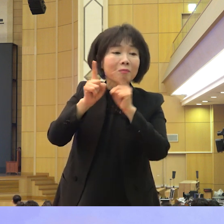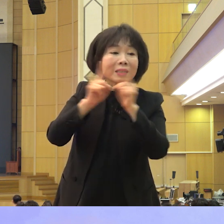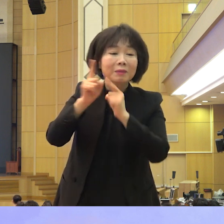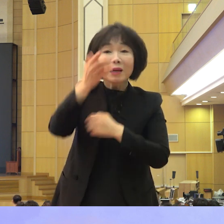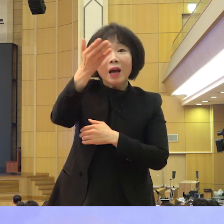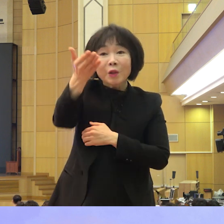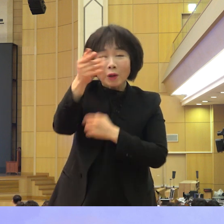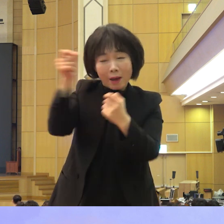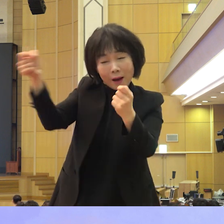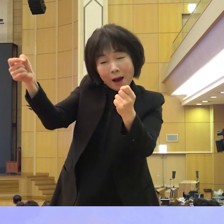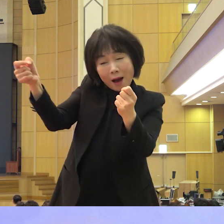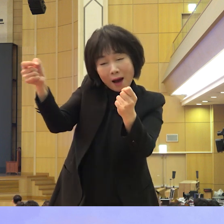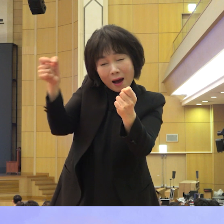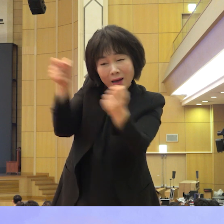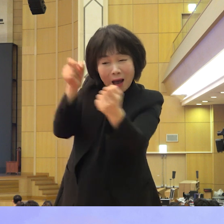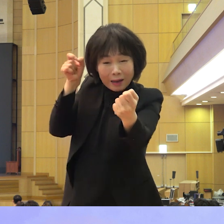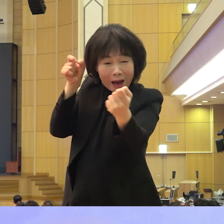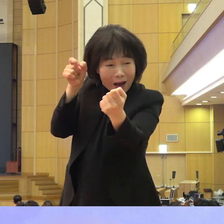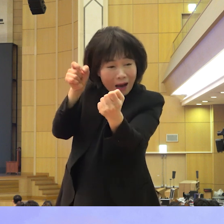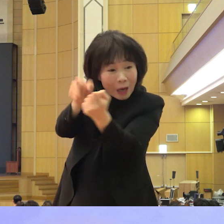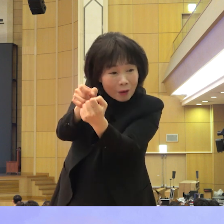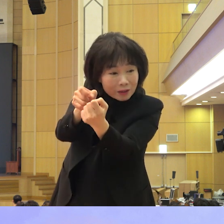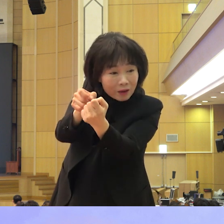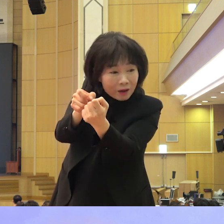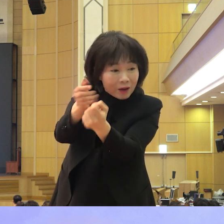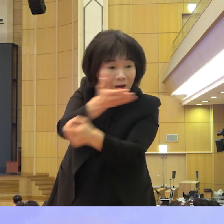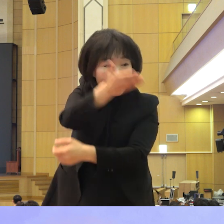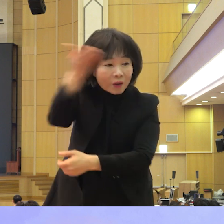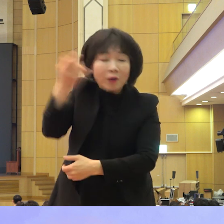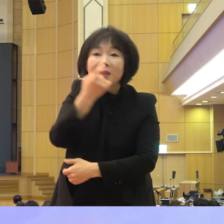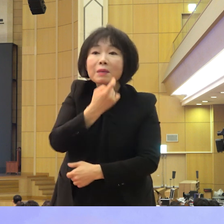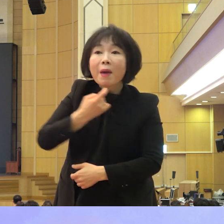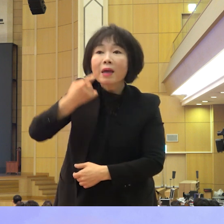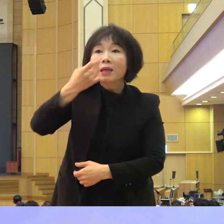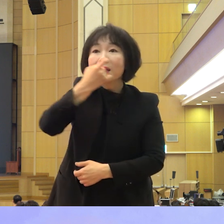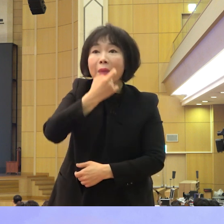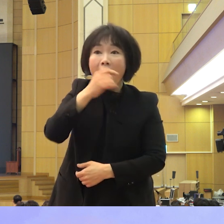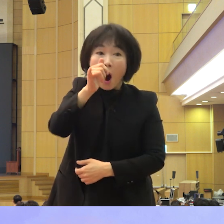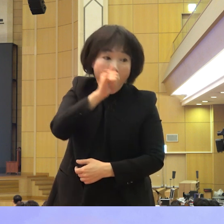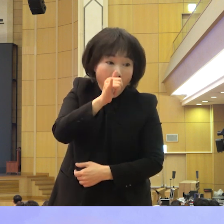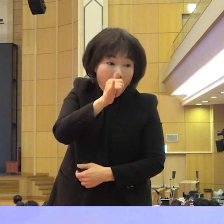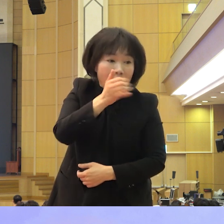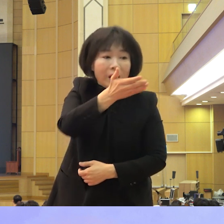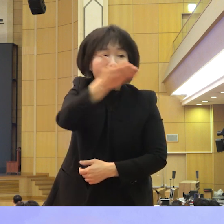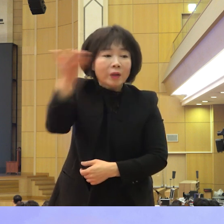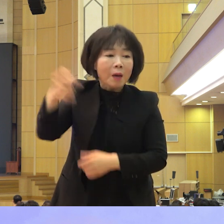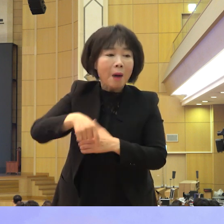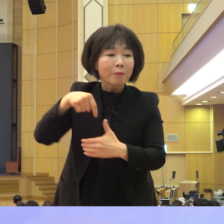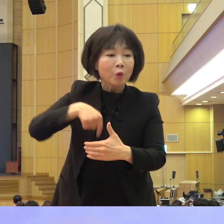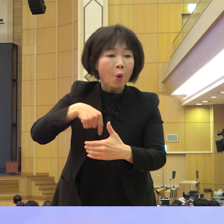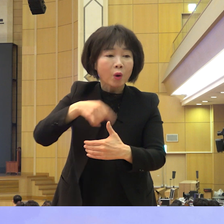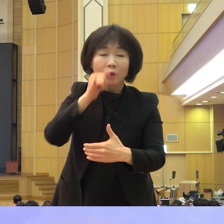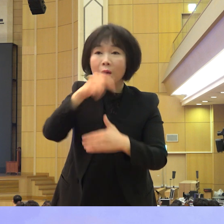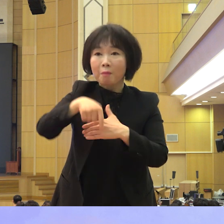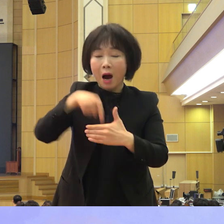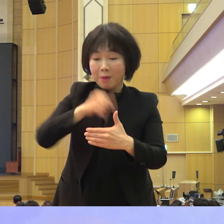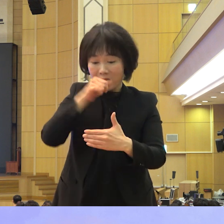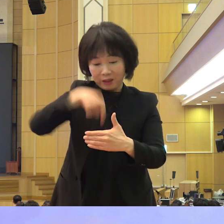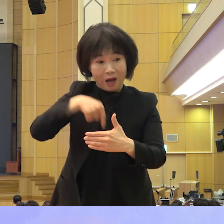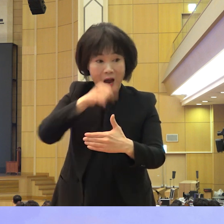내게 가까이 와서 내 입에 있고 내 마음에 있다